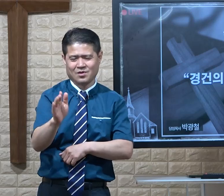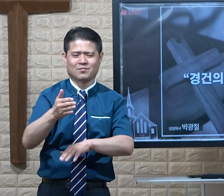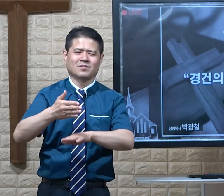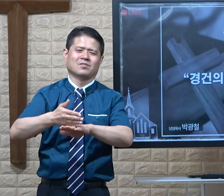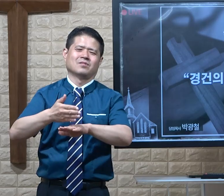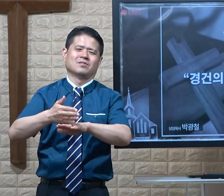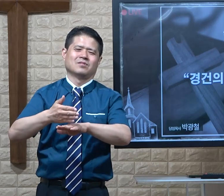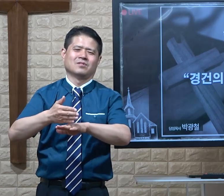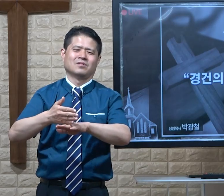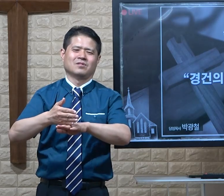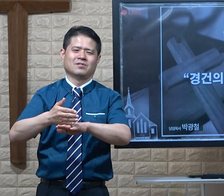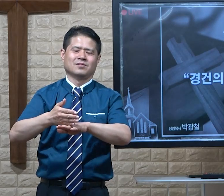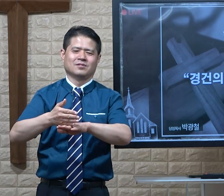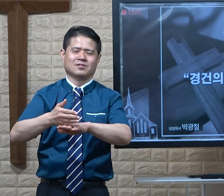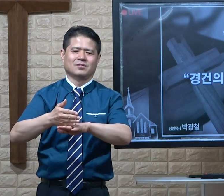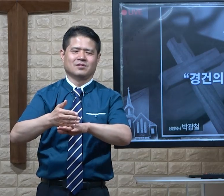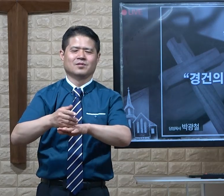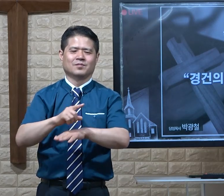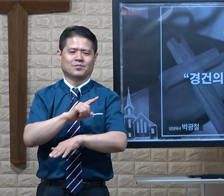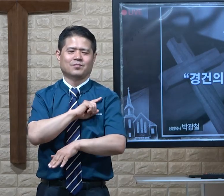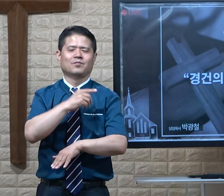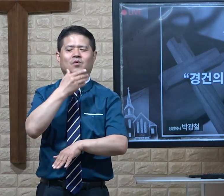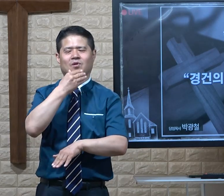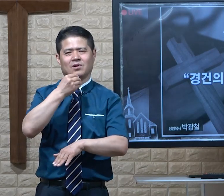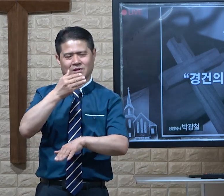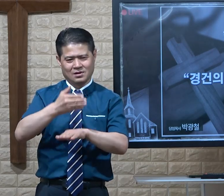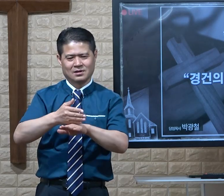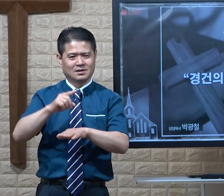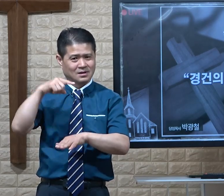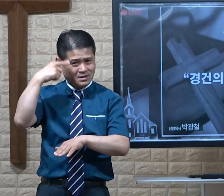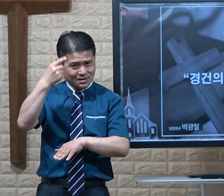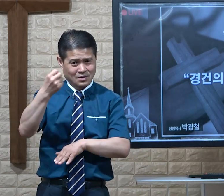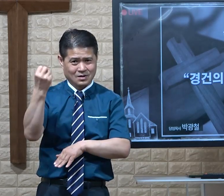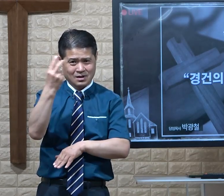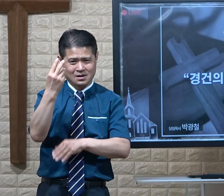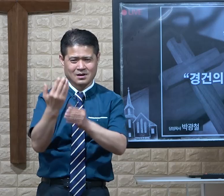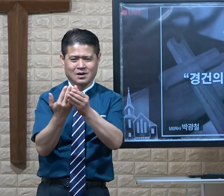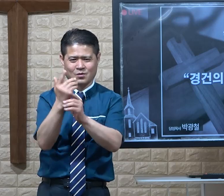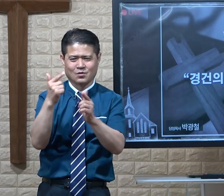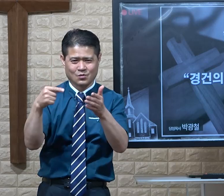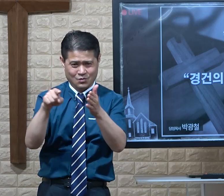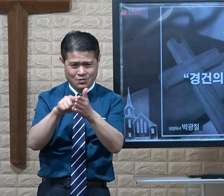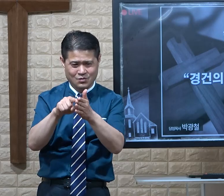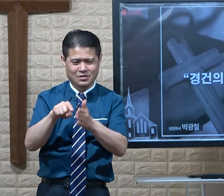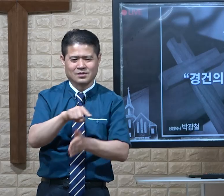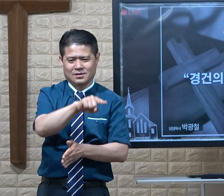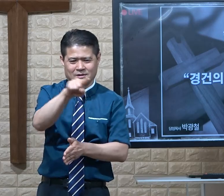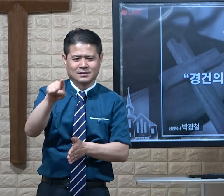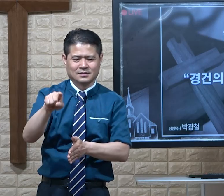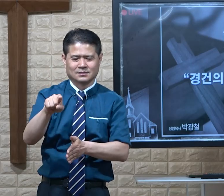경각심을 가지며 오히려 하나님께 감사해야 하는 마음이 필요합니다. 또다시 울지